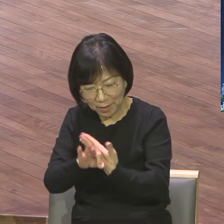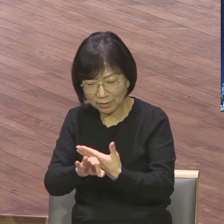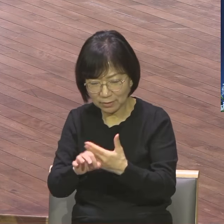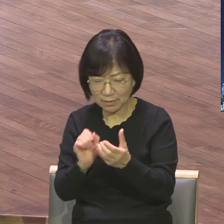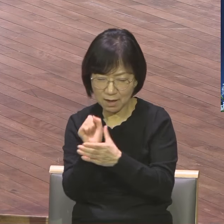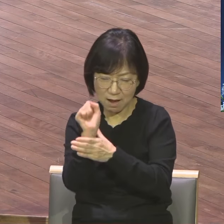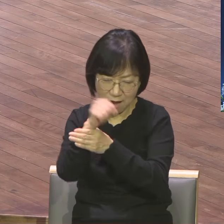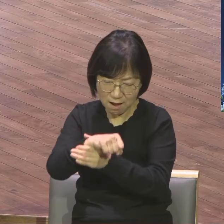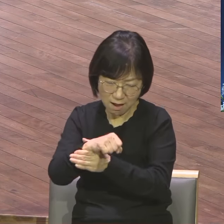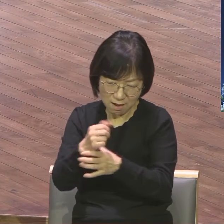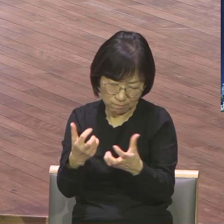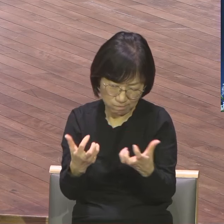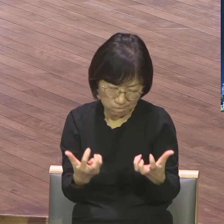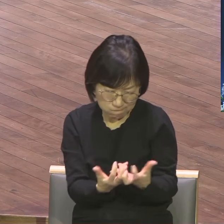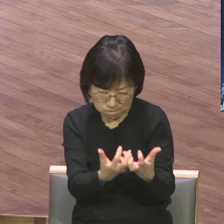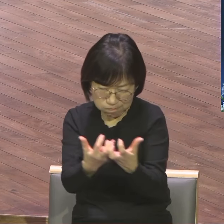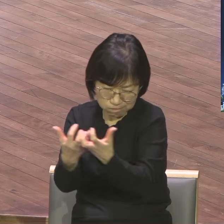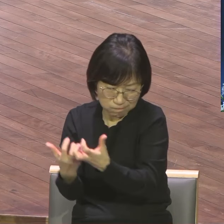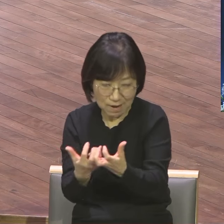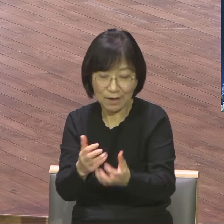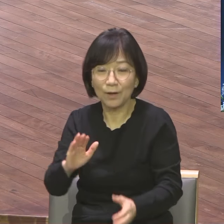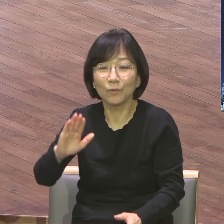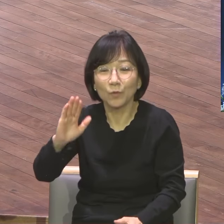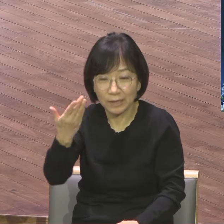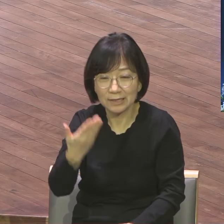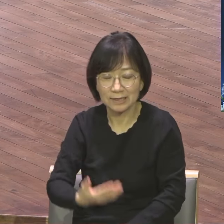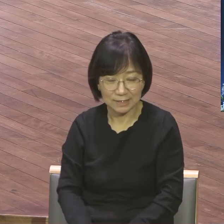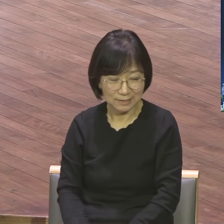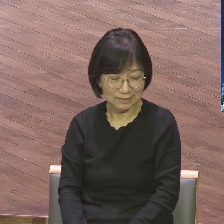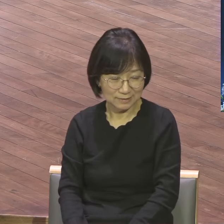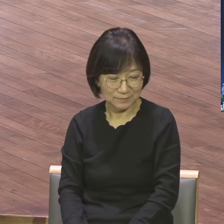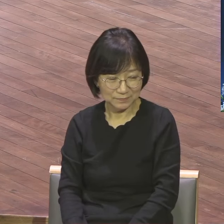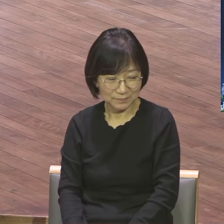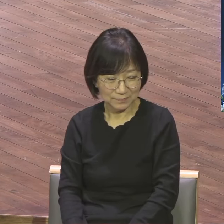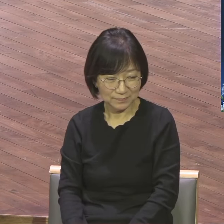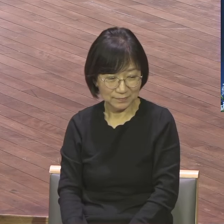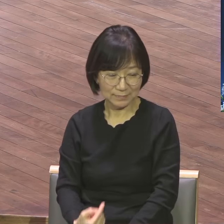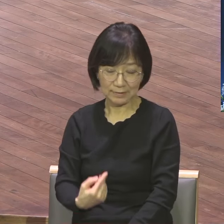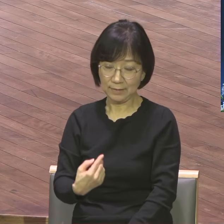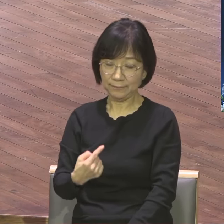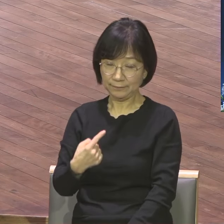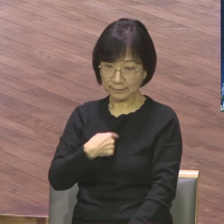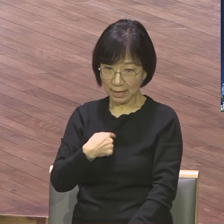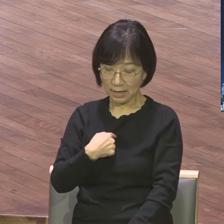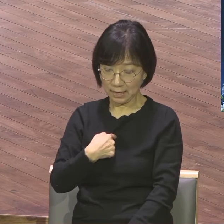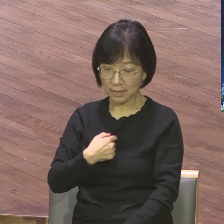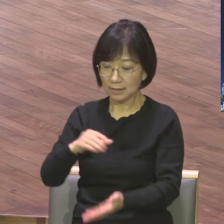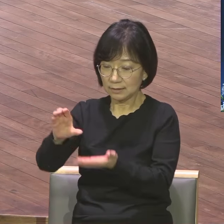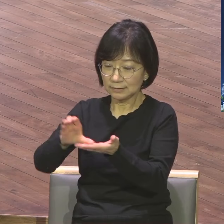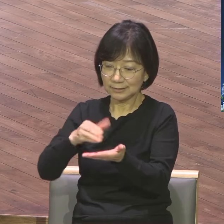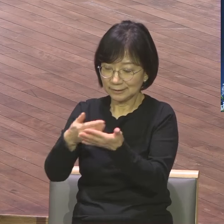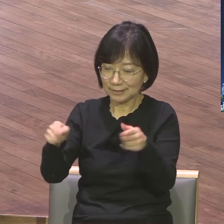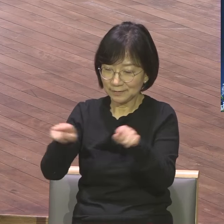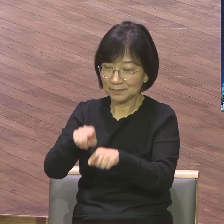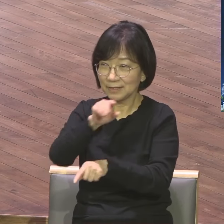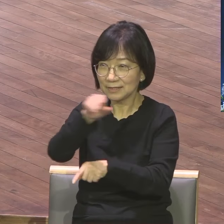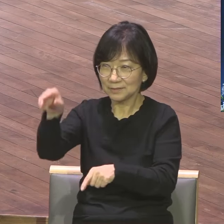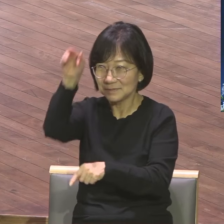근데 기독교는 어떻게 합니까? 죽기 위해서 믿는 거예요. 내가 그리스도와 함께 십자가에